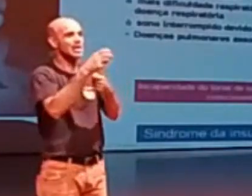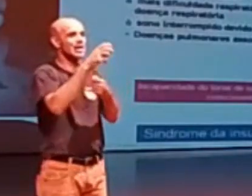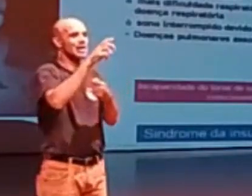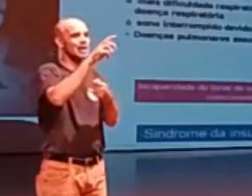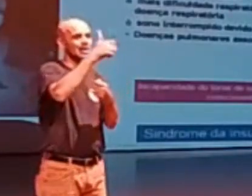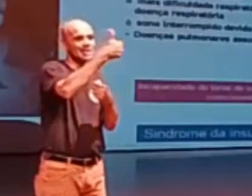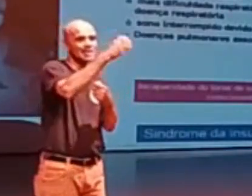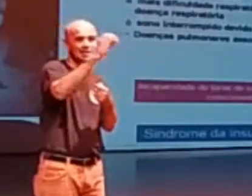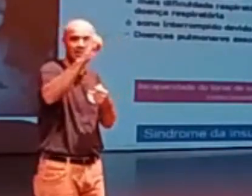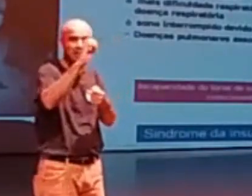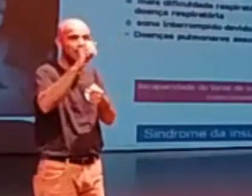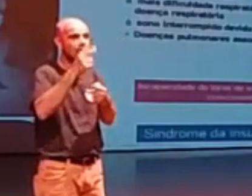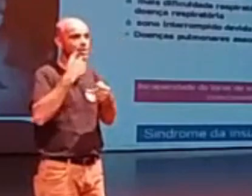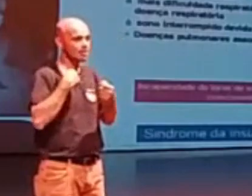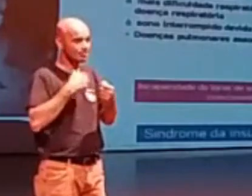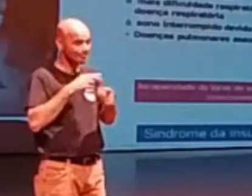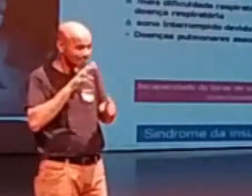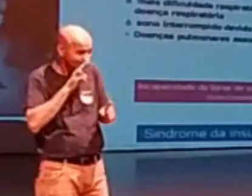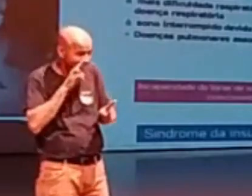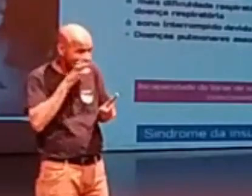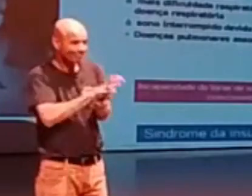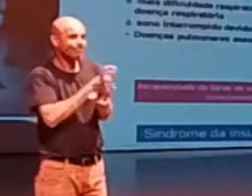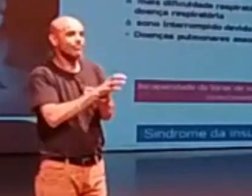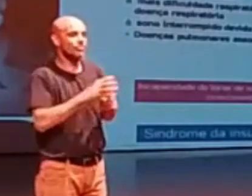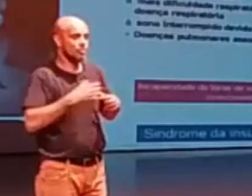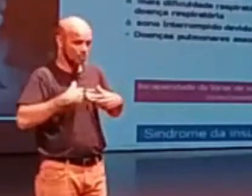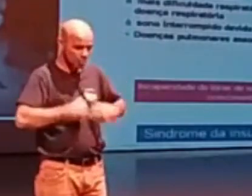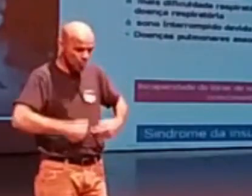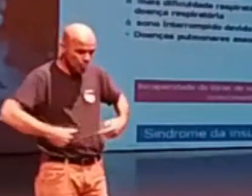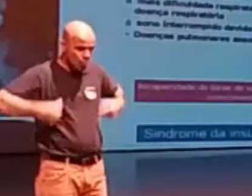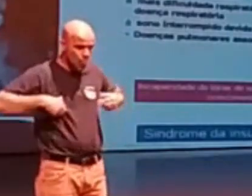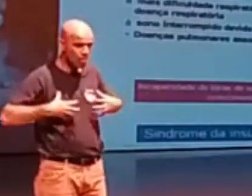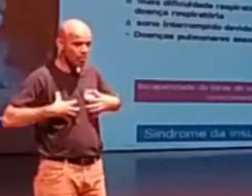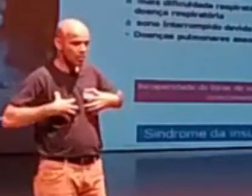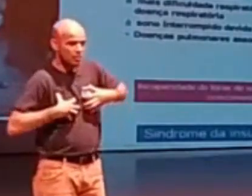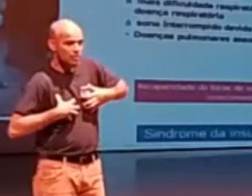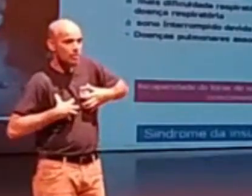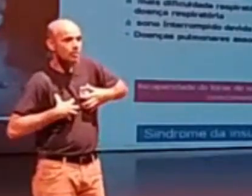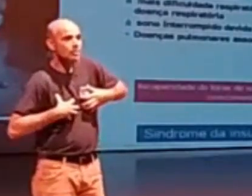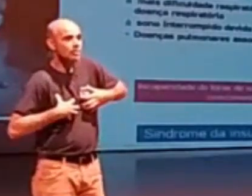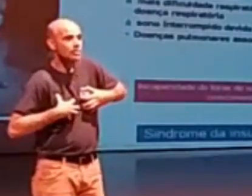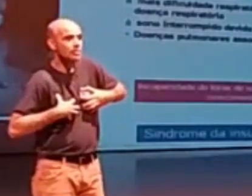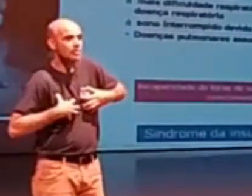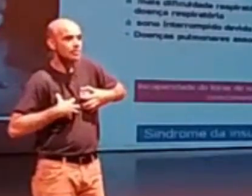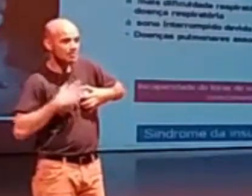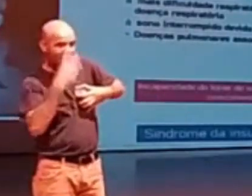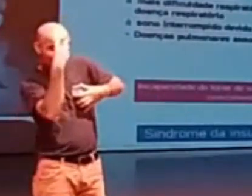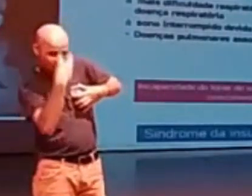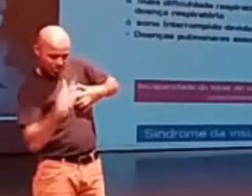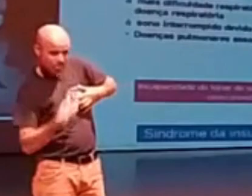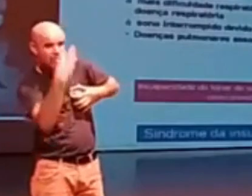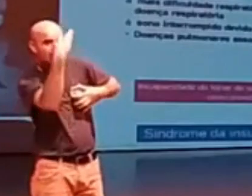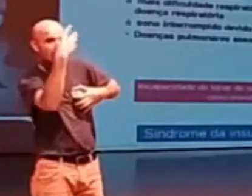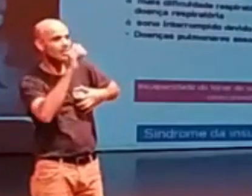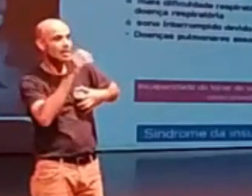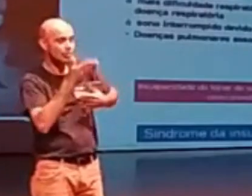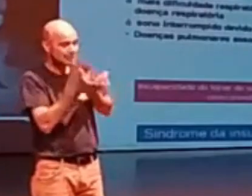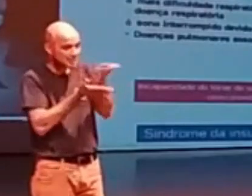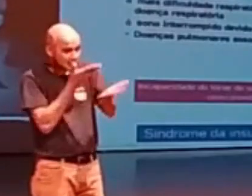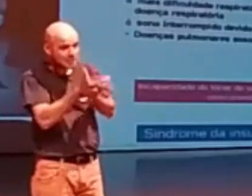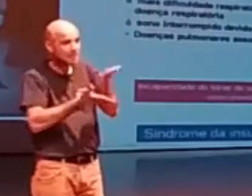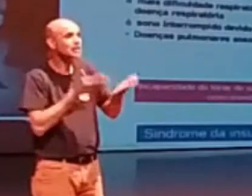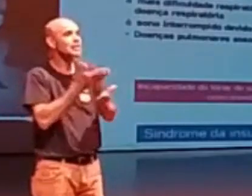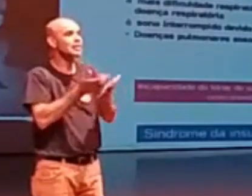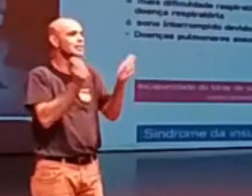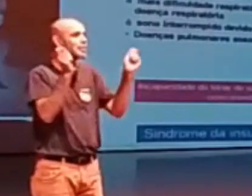uma repercussão pulmonar importante. Então, não é só uma escoliose, não é só uma deformidade estética. Se ela não for tratada,